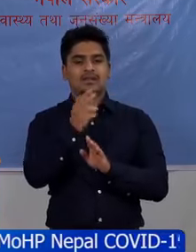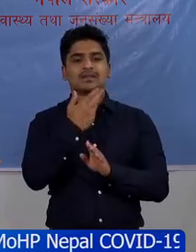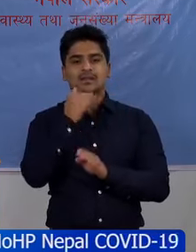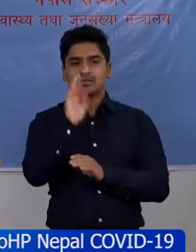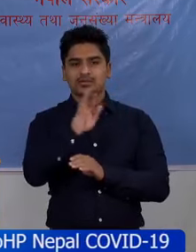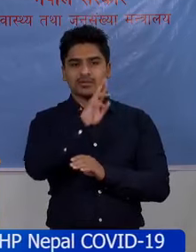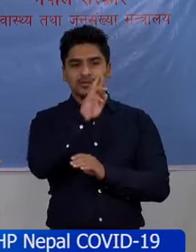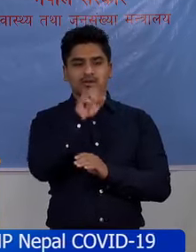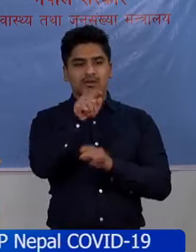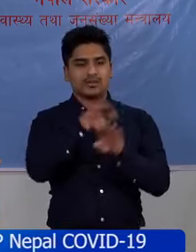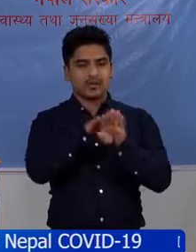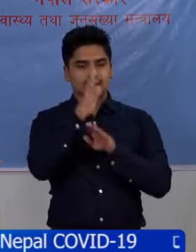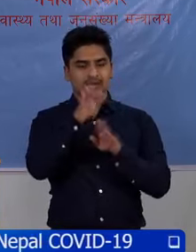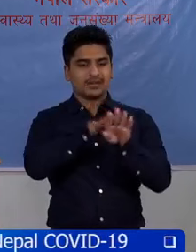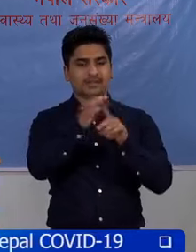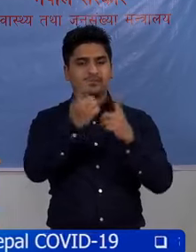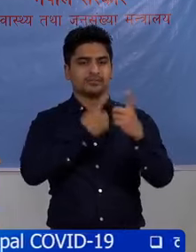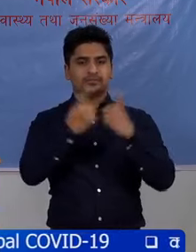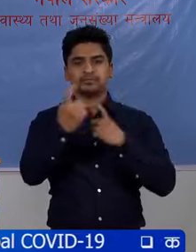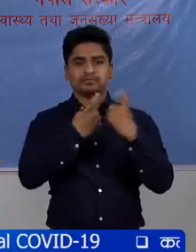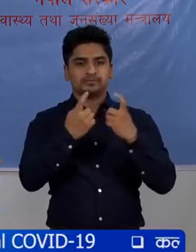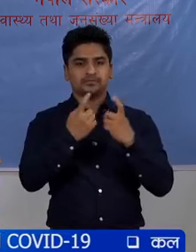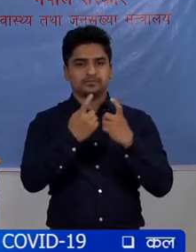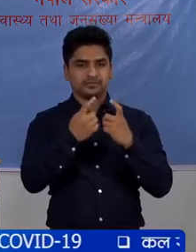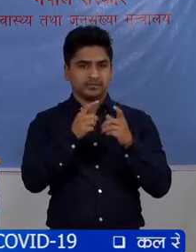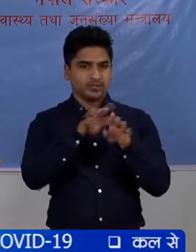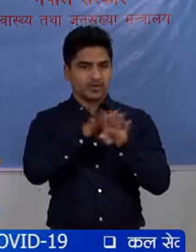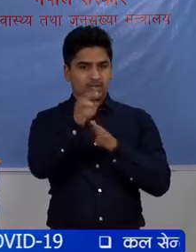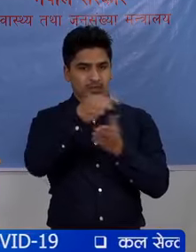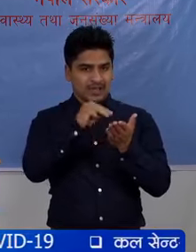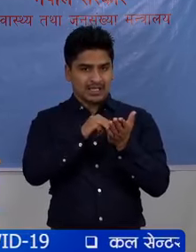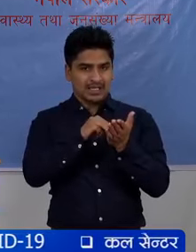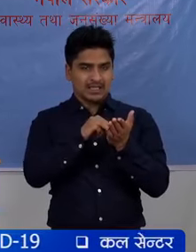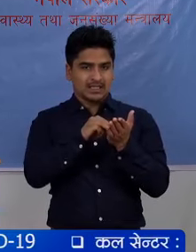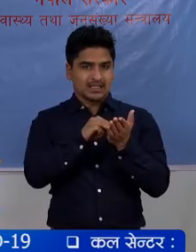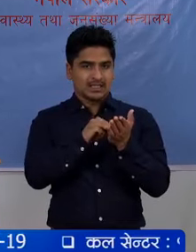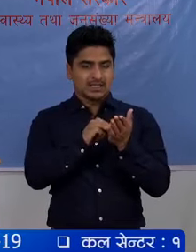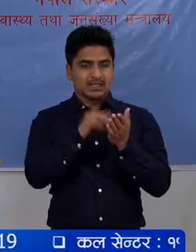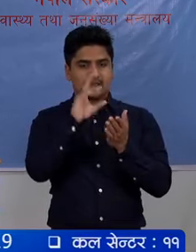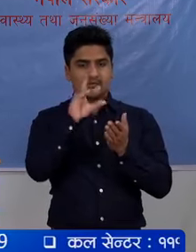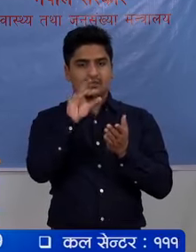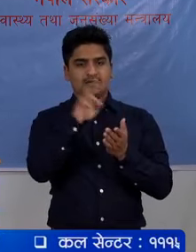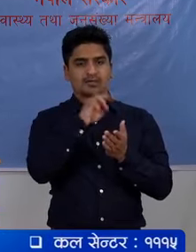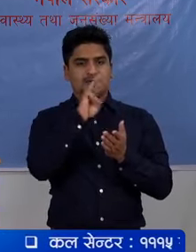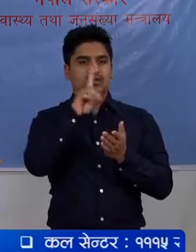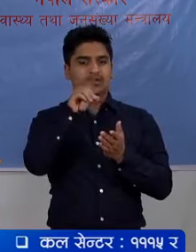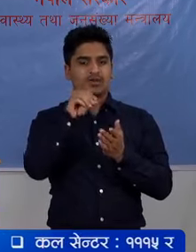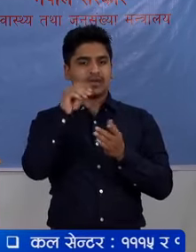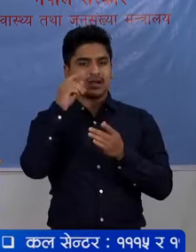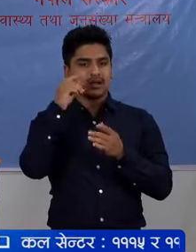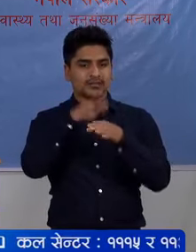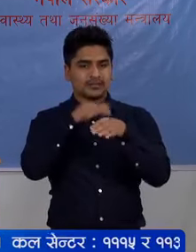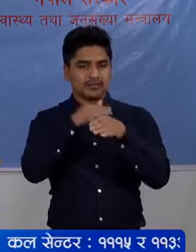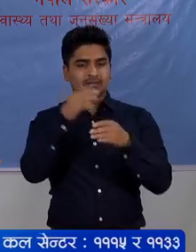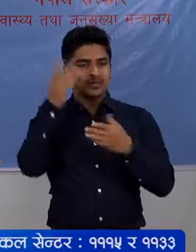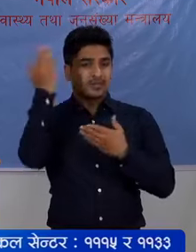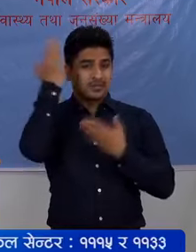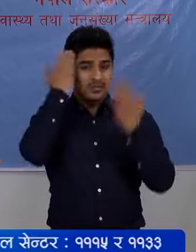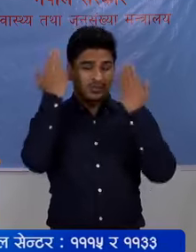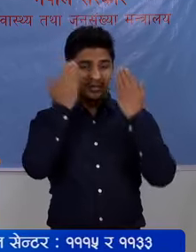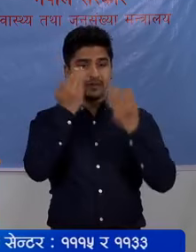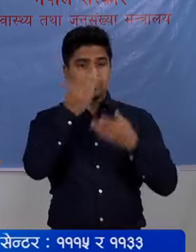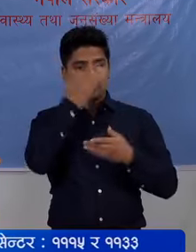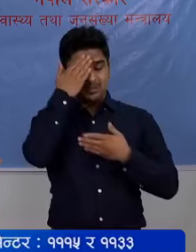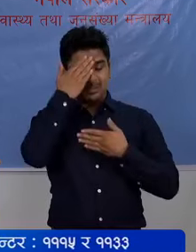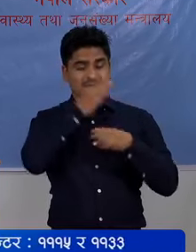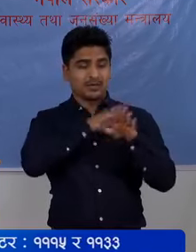याहारूले देरेले प्रस्ण गरेको प्रस्ण अरूमा दे ट्रामा कियेर को बारेमा चोटपटक लागेको बिरामी